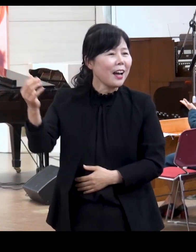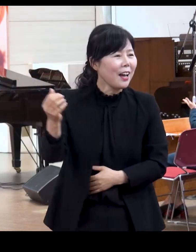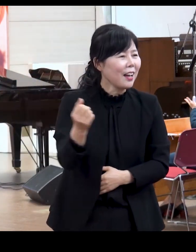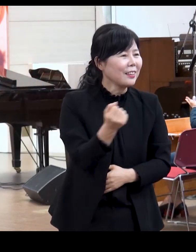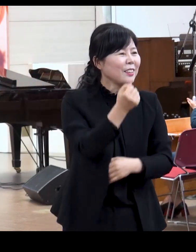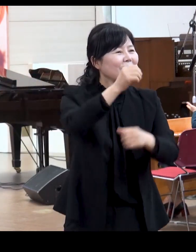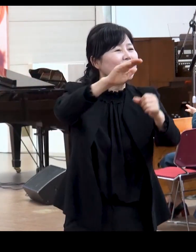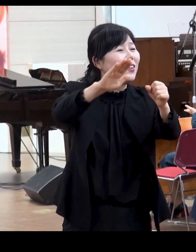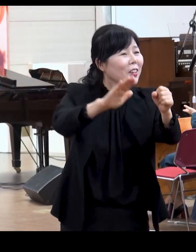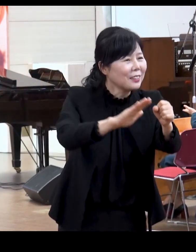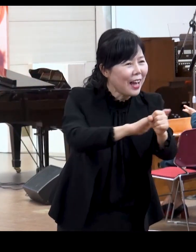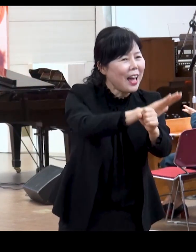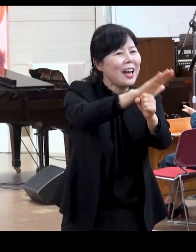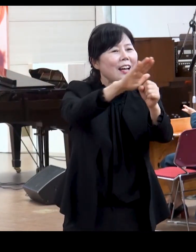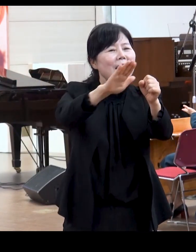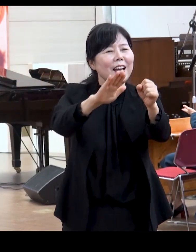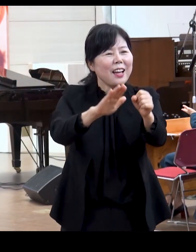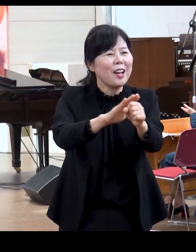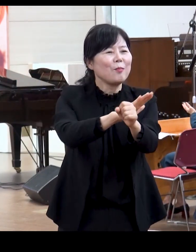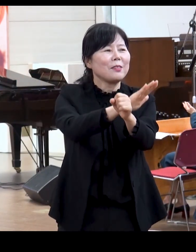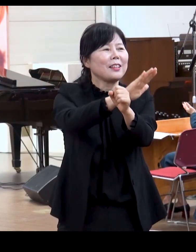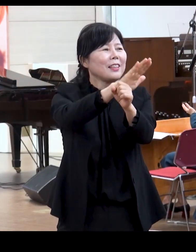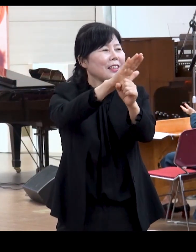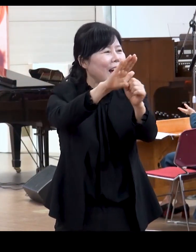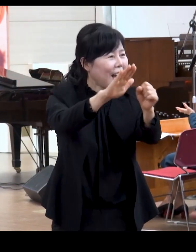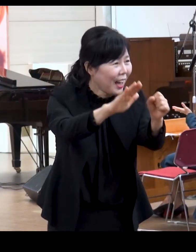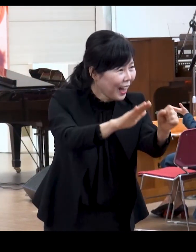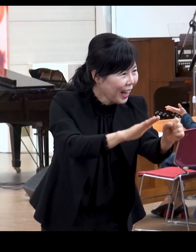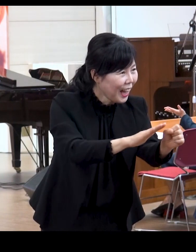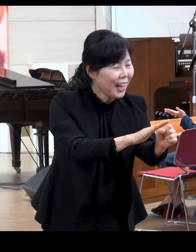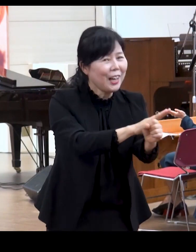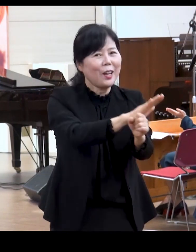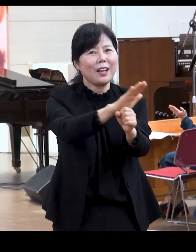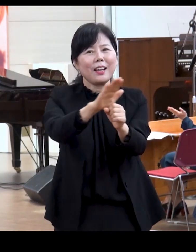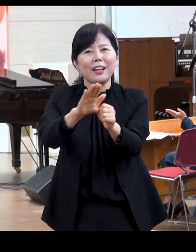주의 사랑으로